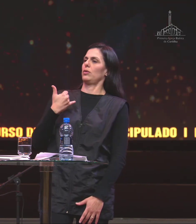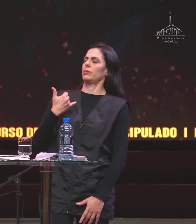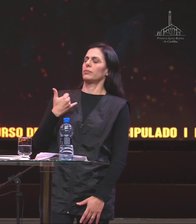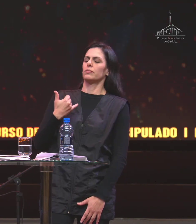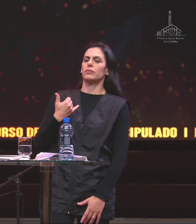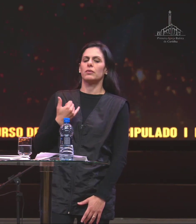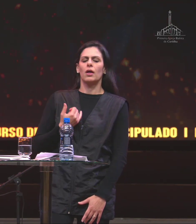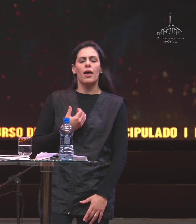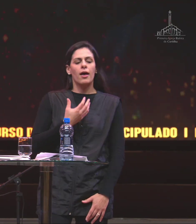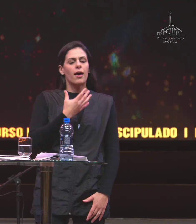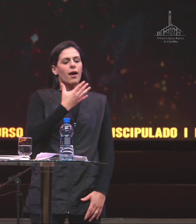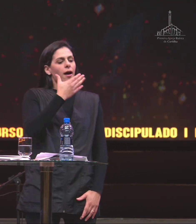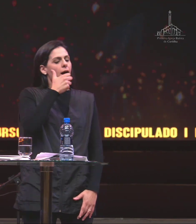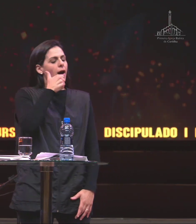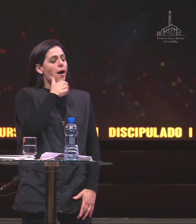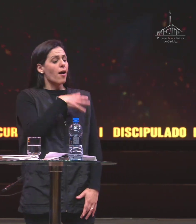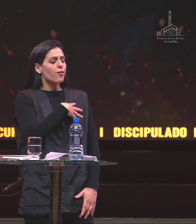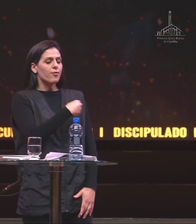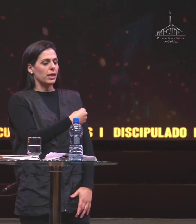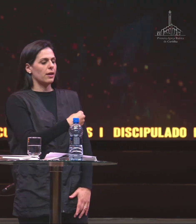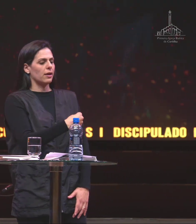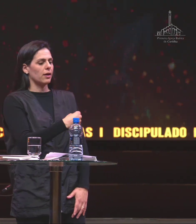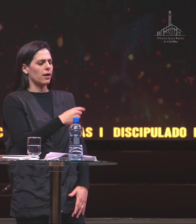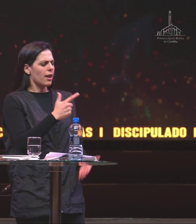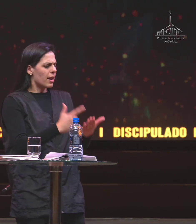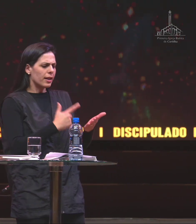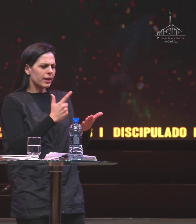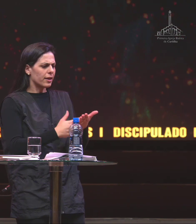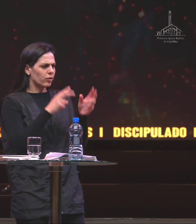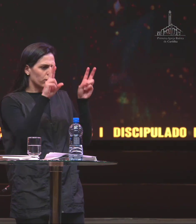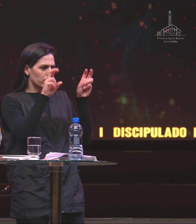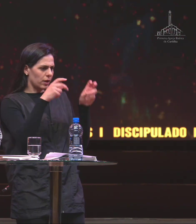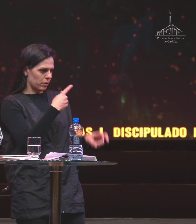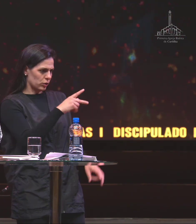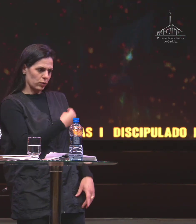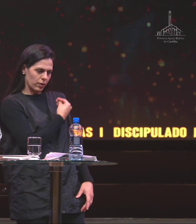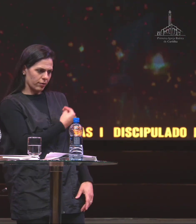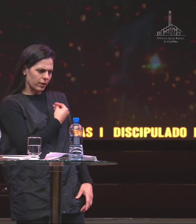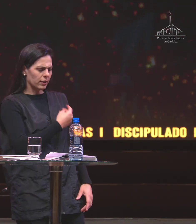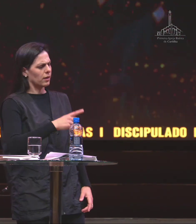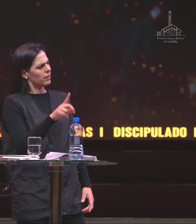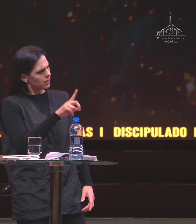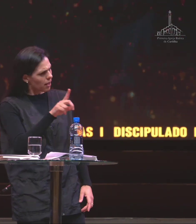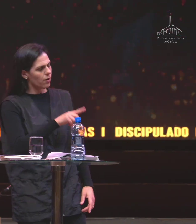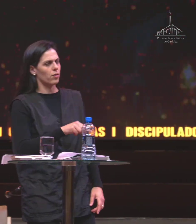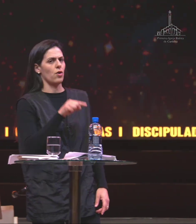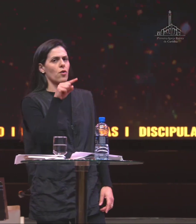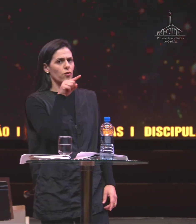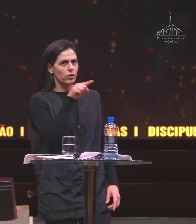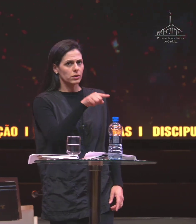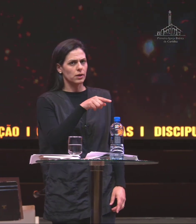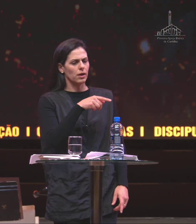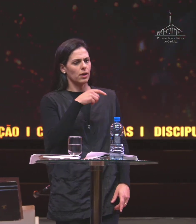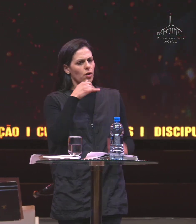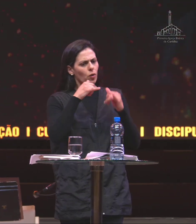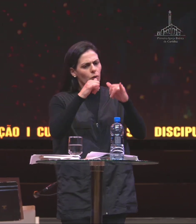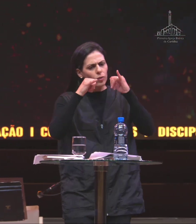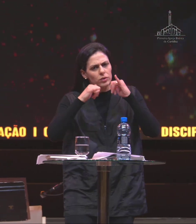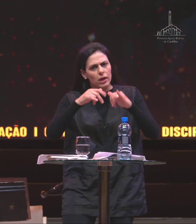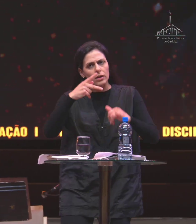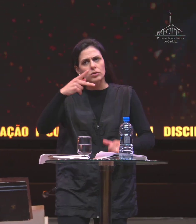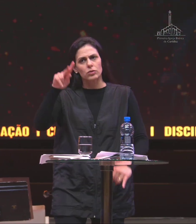falei, ai Deus, as pessoas vão ver que eu não sou tão perfeita assim, como as pessoas acham que eu sou, né? Porque no livro, gente, eu escrevo a parte